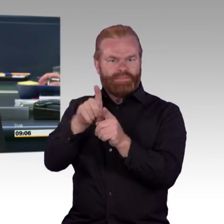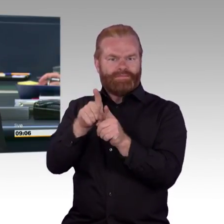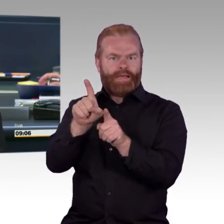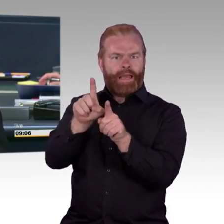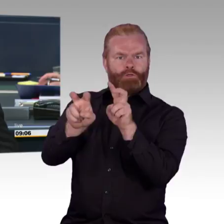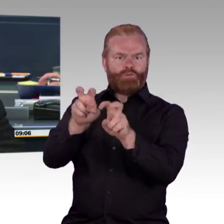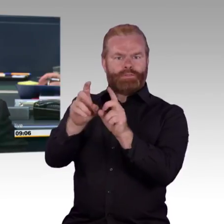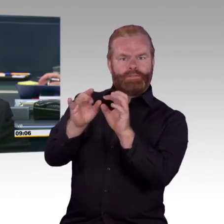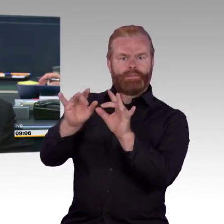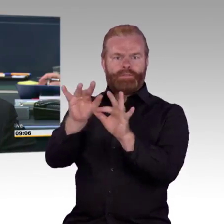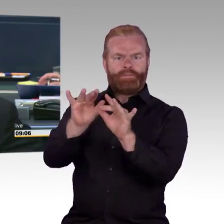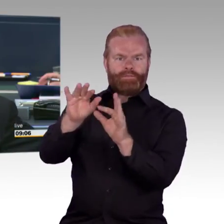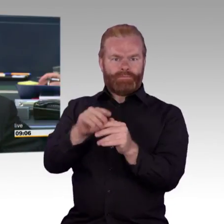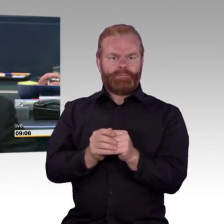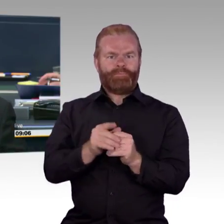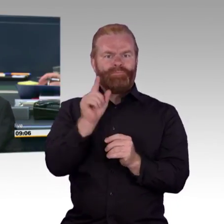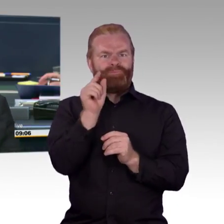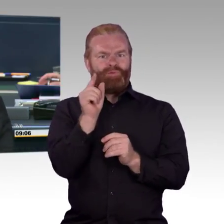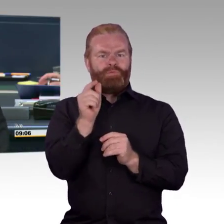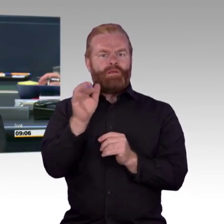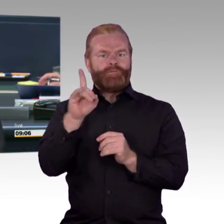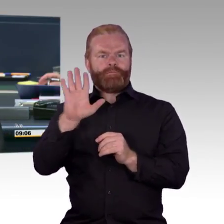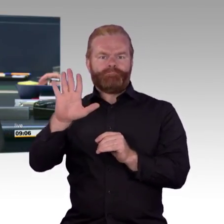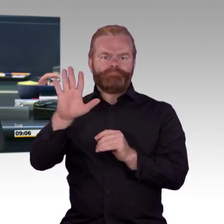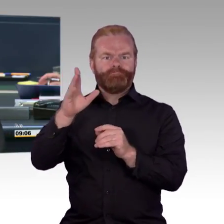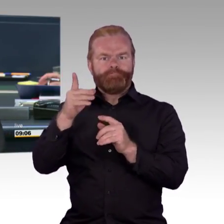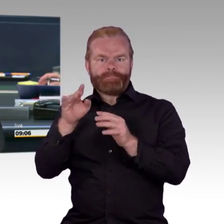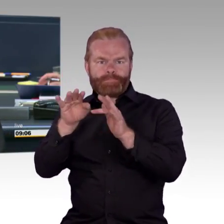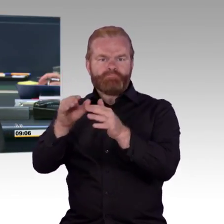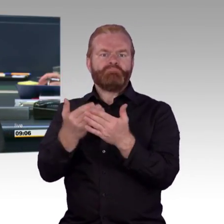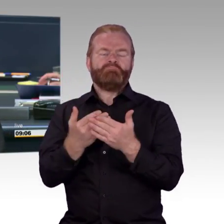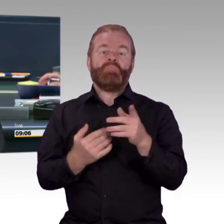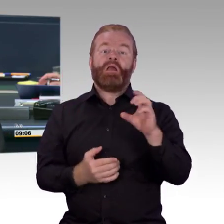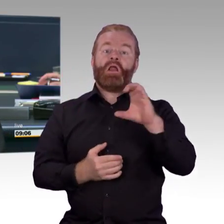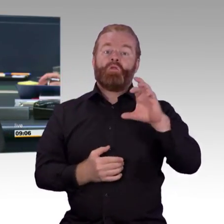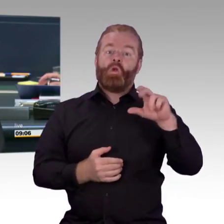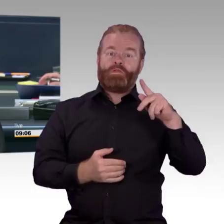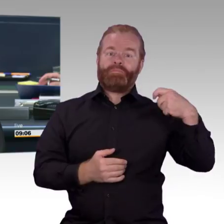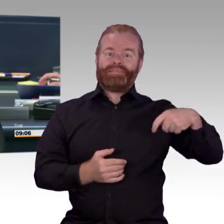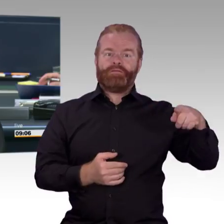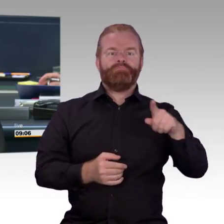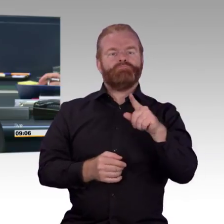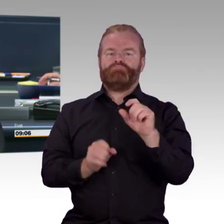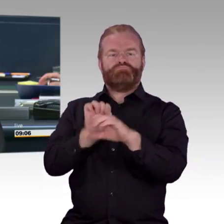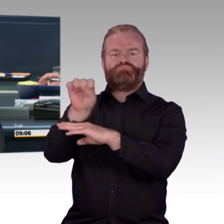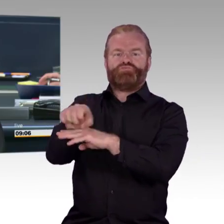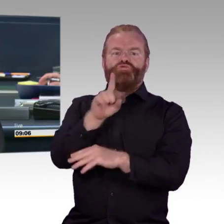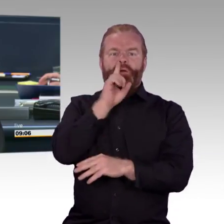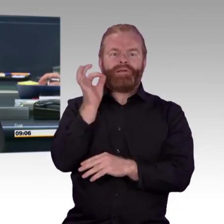Roth in dem sozialen Netzwerk in zahllosen Kommentaren in E-Mails und telefonischen Anrufen